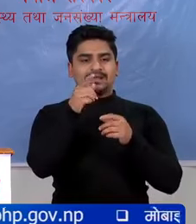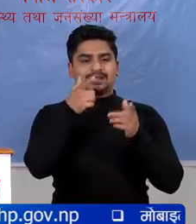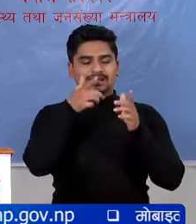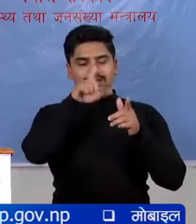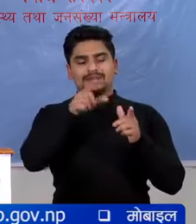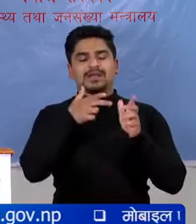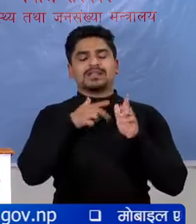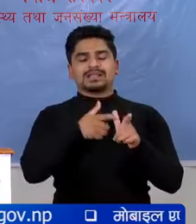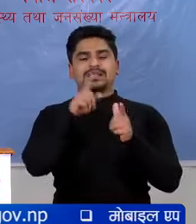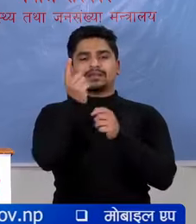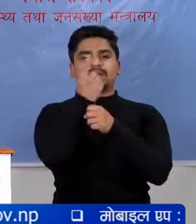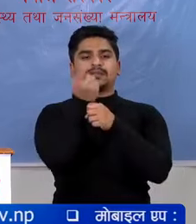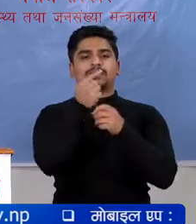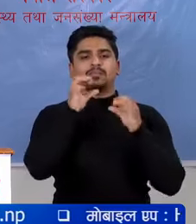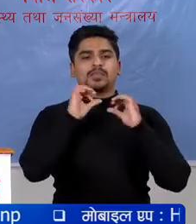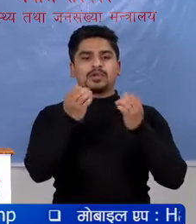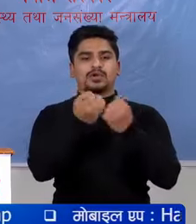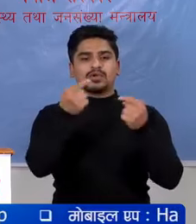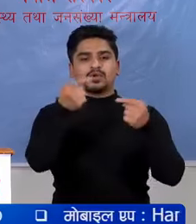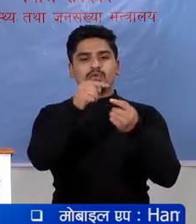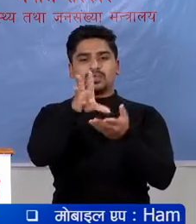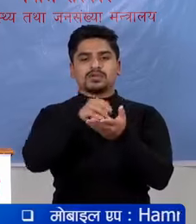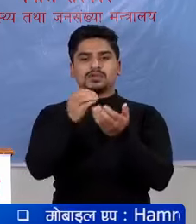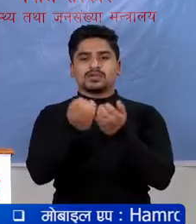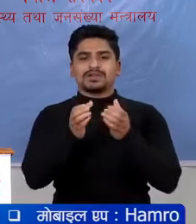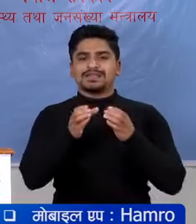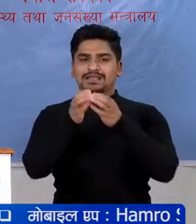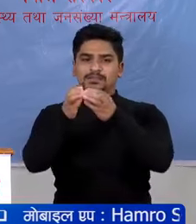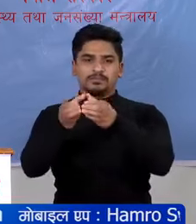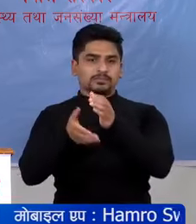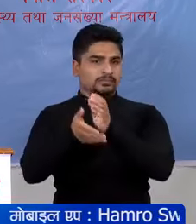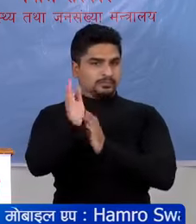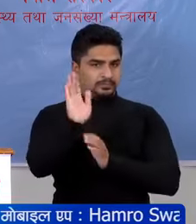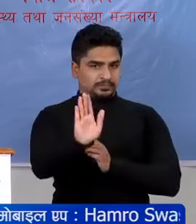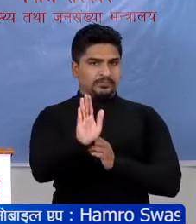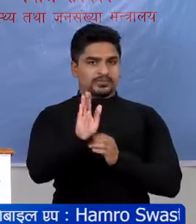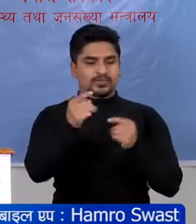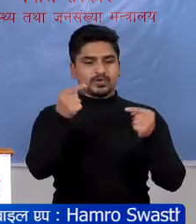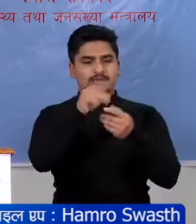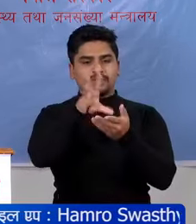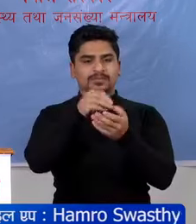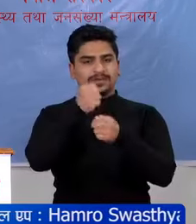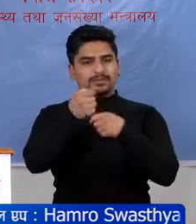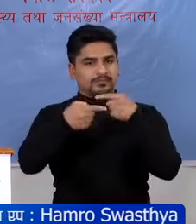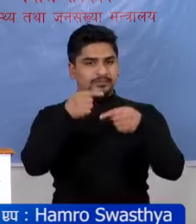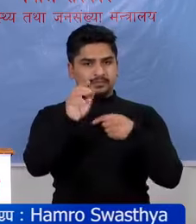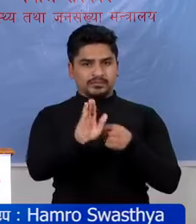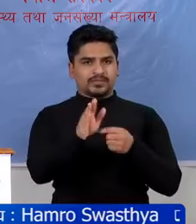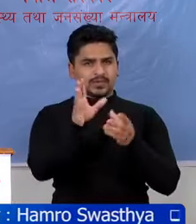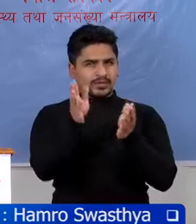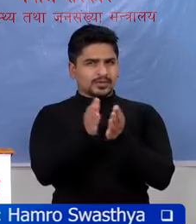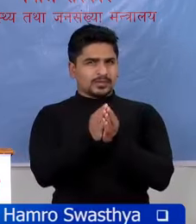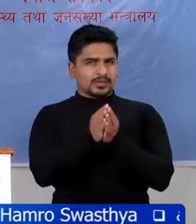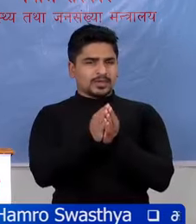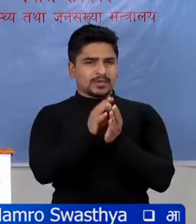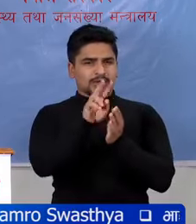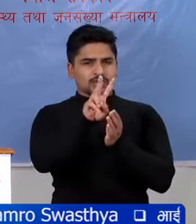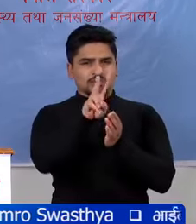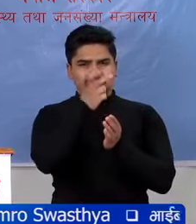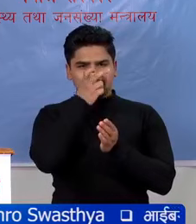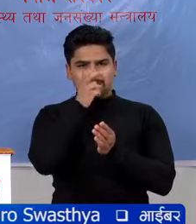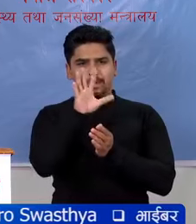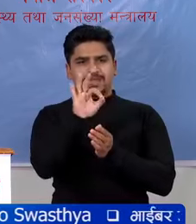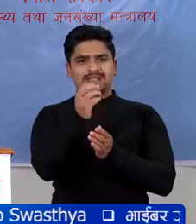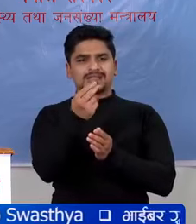त्याहा नमुना संकलन को लागी टोली गई सकेको बस्ता छा अईली नमुना संकलन कारे बहिर हेको छा करीब 250 बन्दा बड़ी